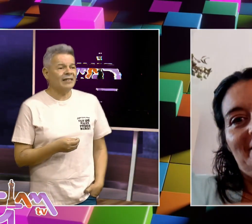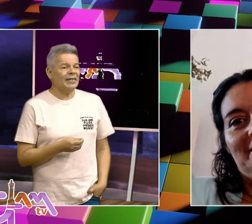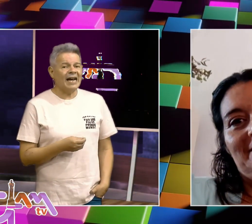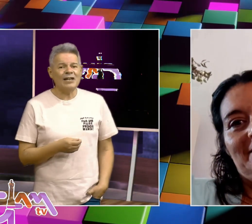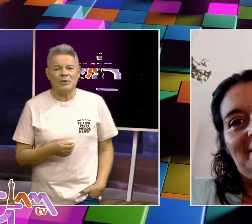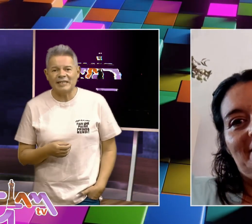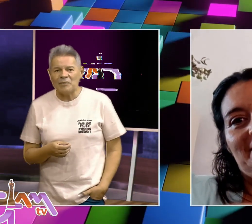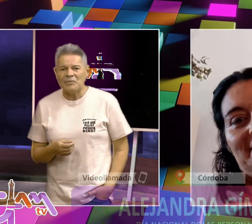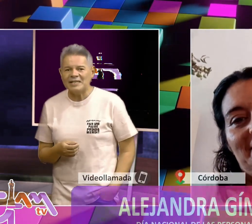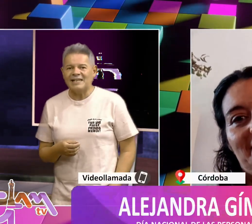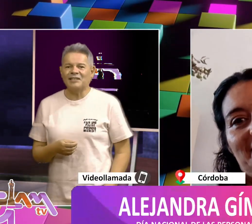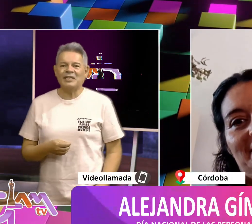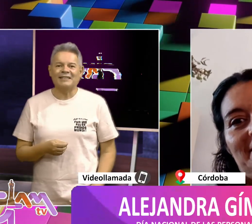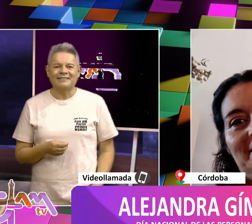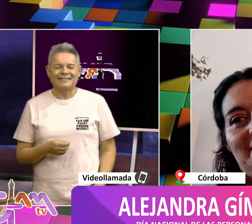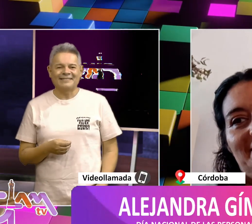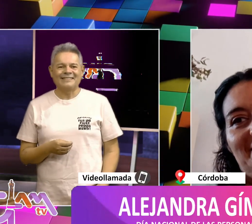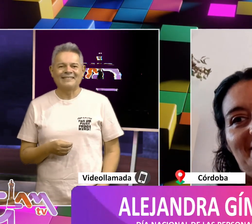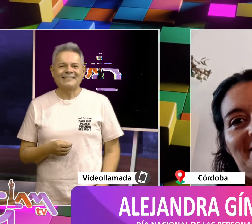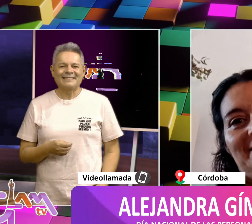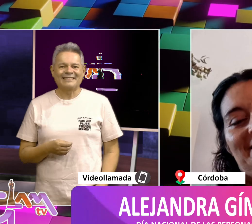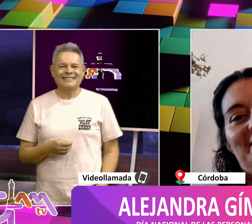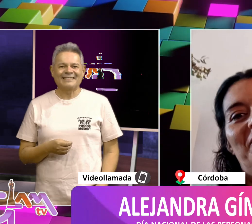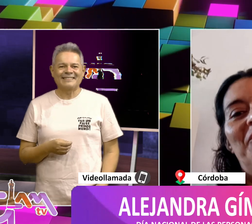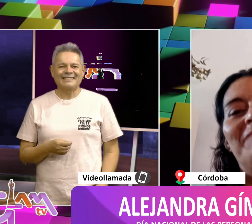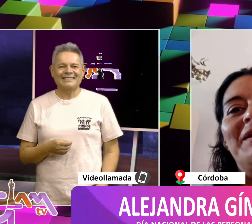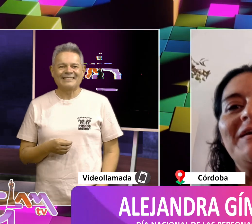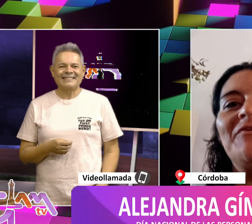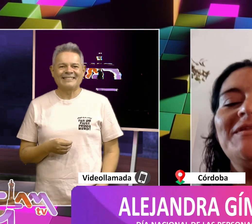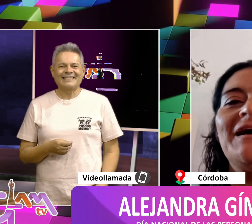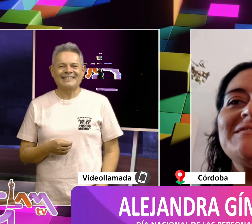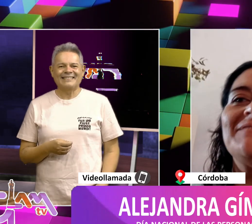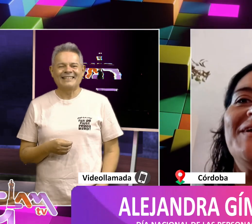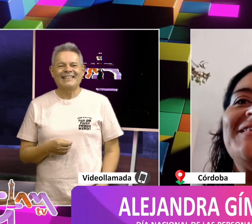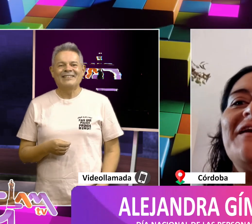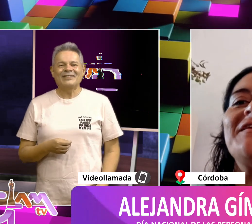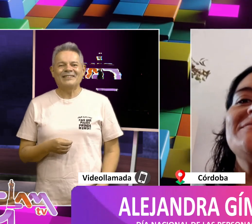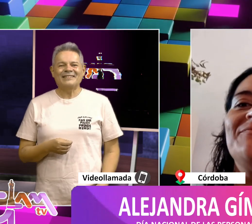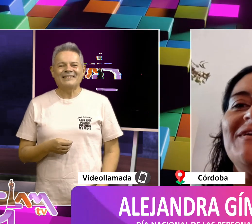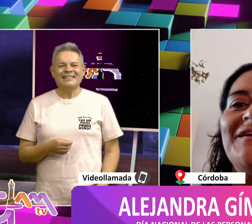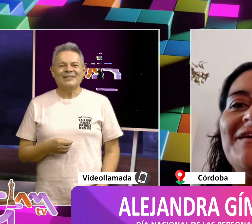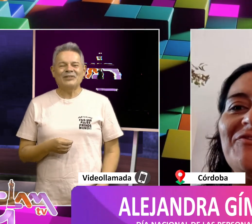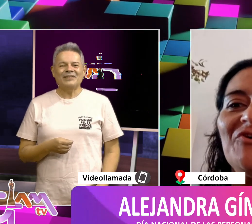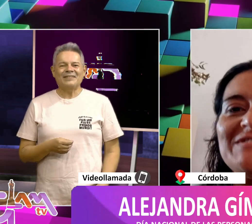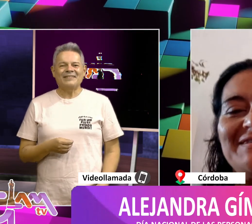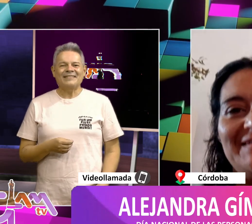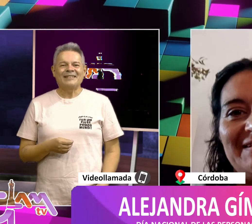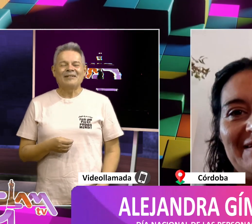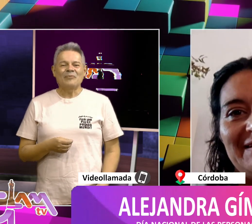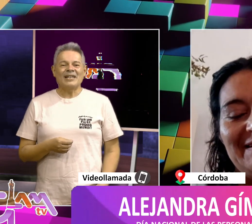Alejandra Jiménez. Ale, ¿cómo estás? Bienvenida a Glam TV. Hola Marqui, ¿cómo estás? Buenas tardes a